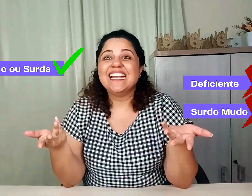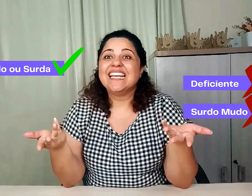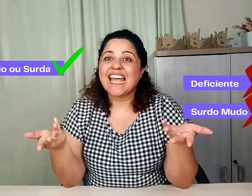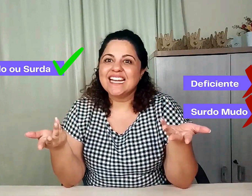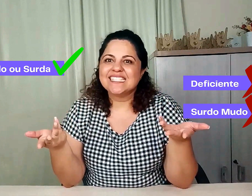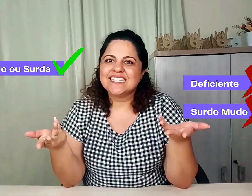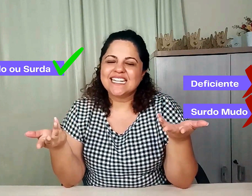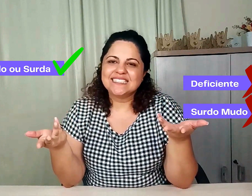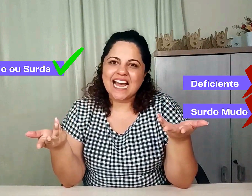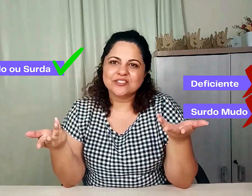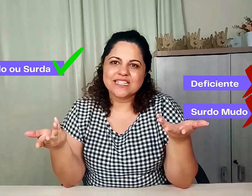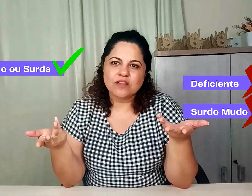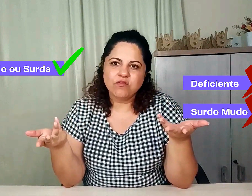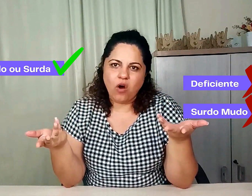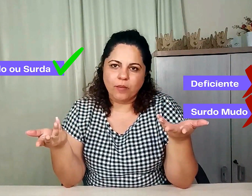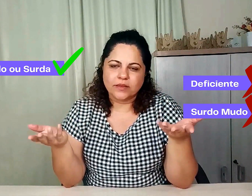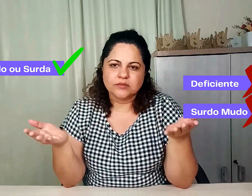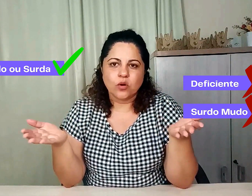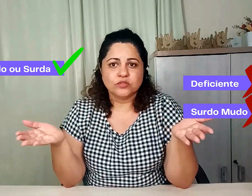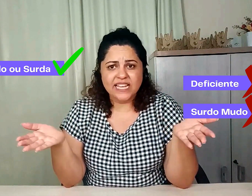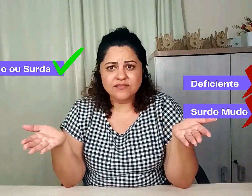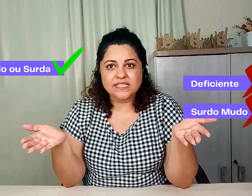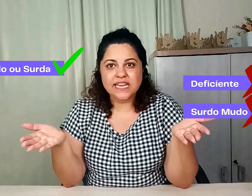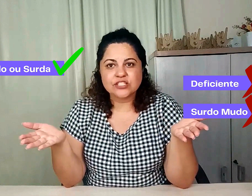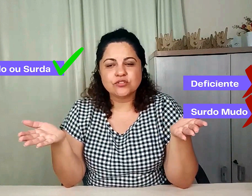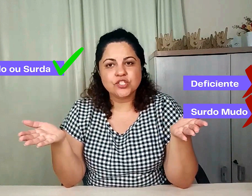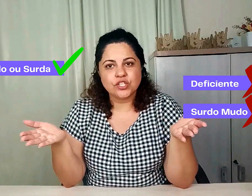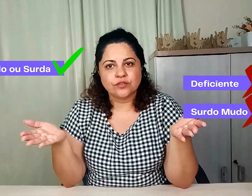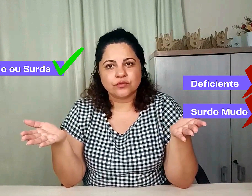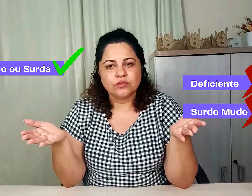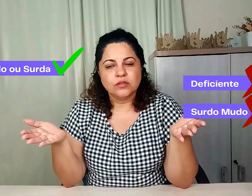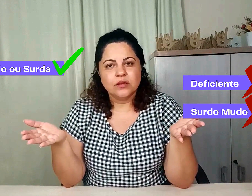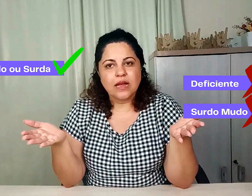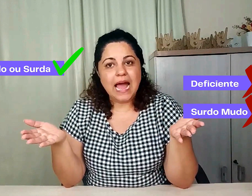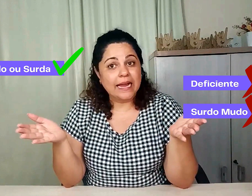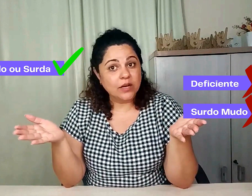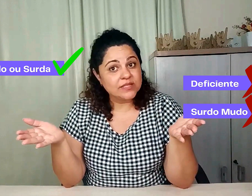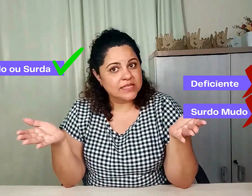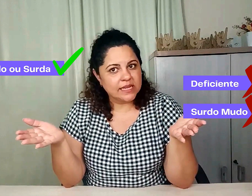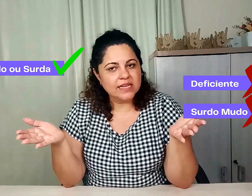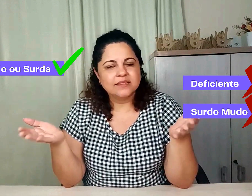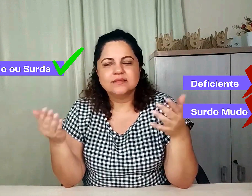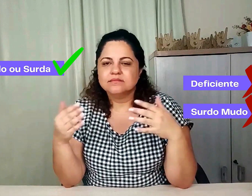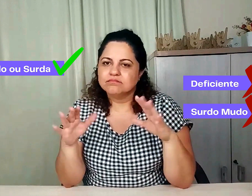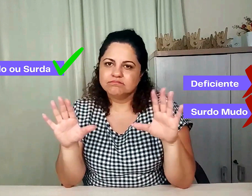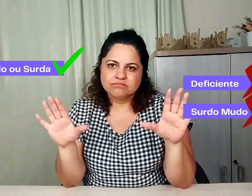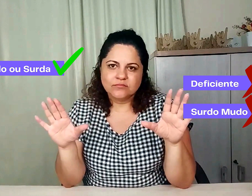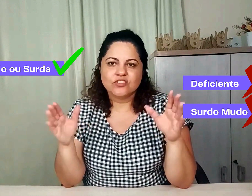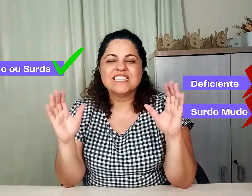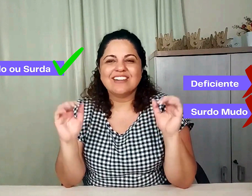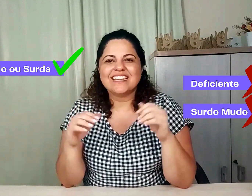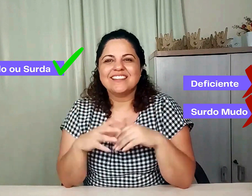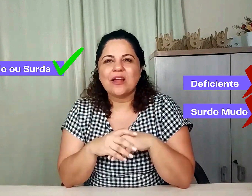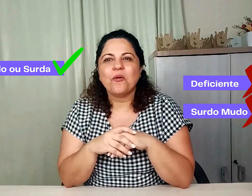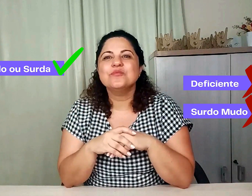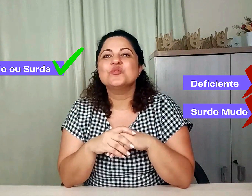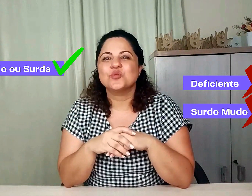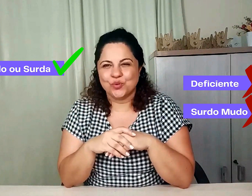ele queira ser tratado dessa forma, como deficiente auditivo. A não ser, você vai tratá-lo como